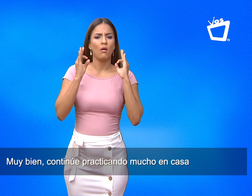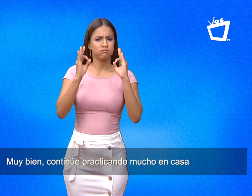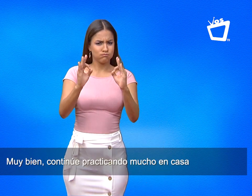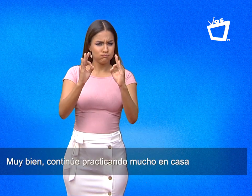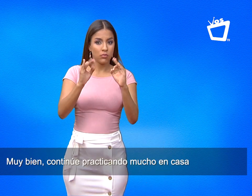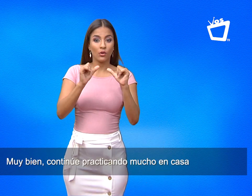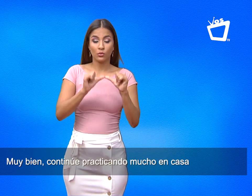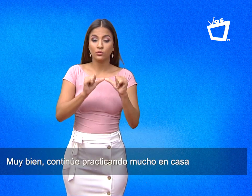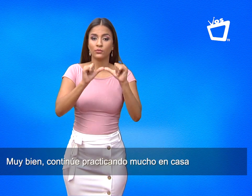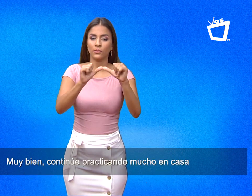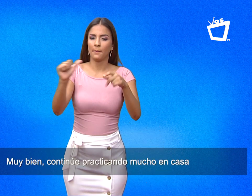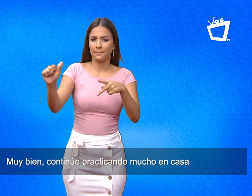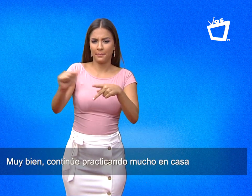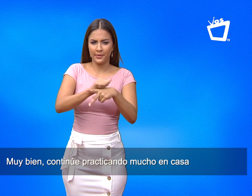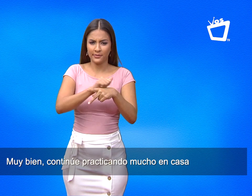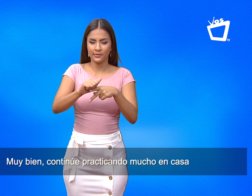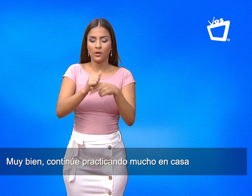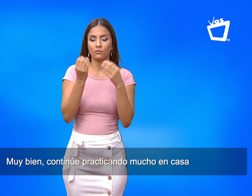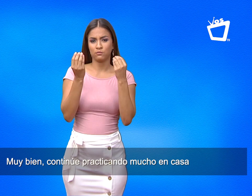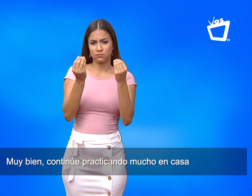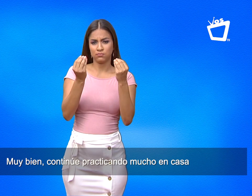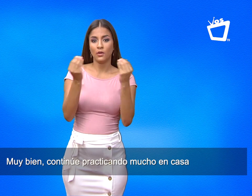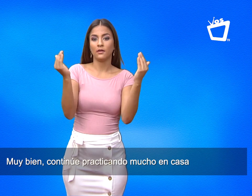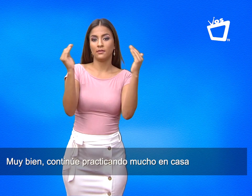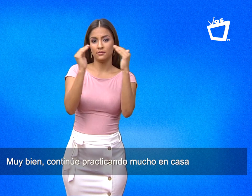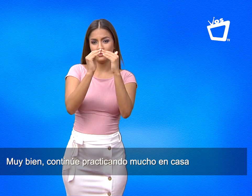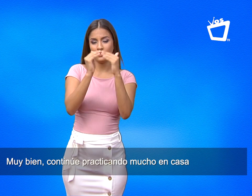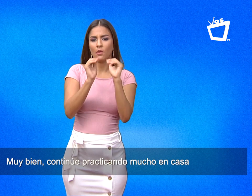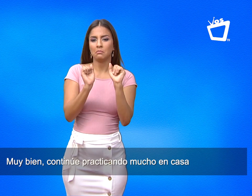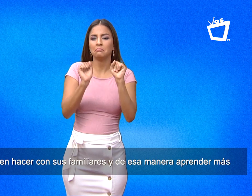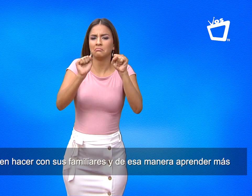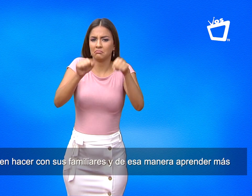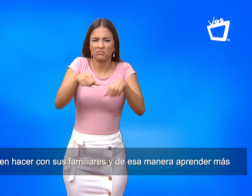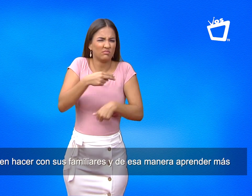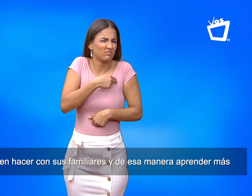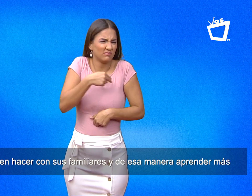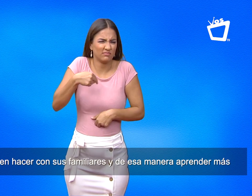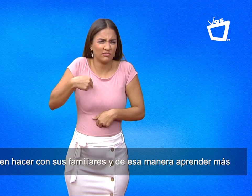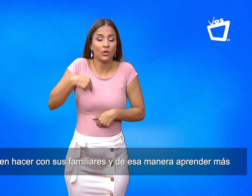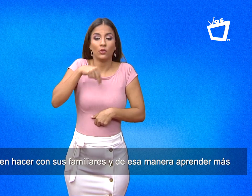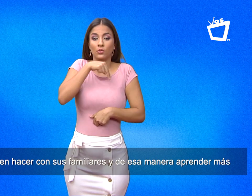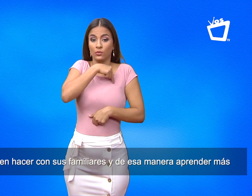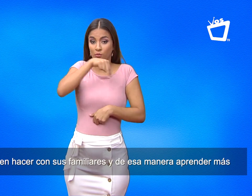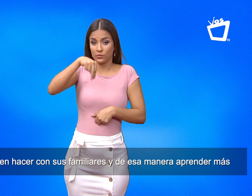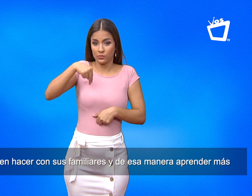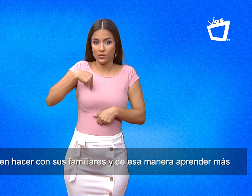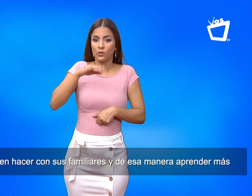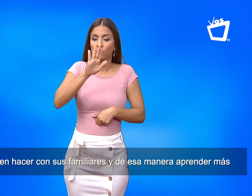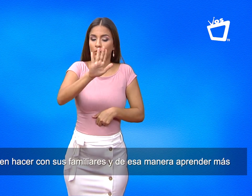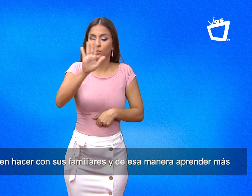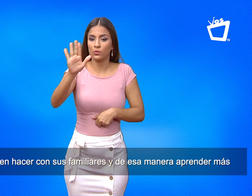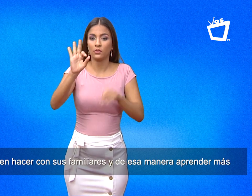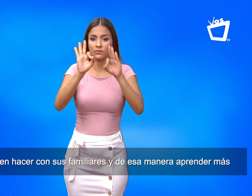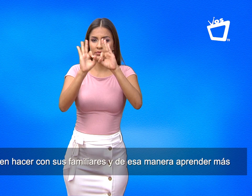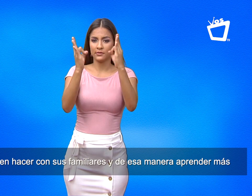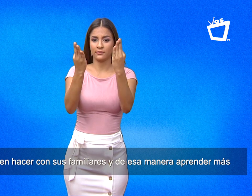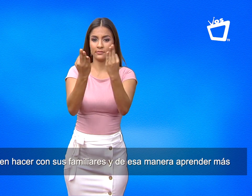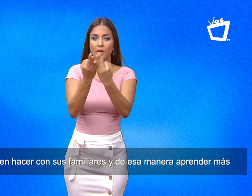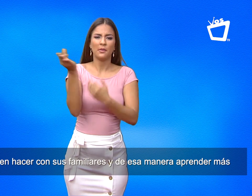muy bien continúe practicando mucho en casa lo pueden hacer con sus familiares y de esa manera aprender